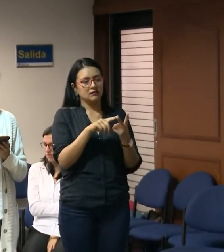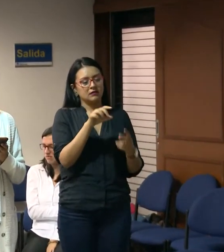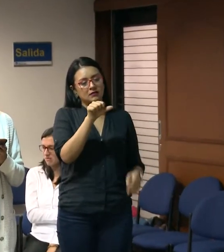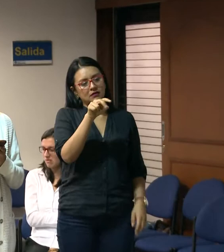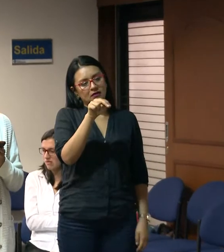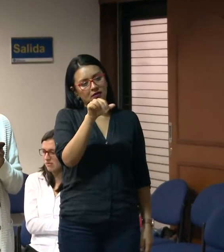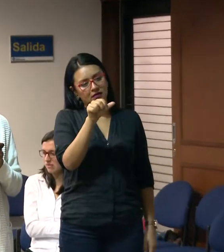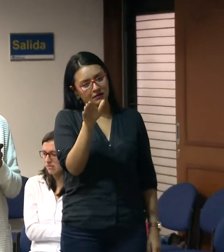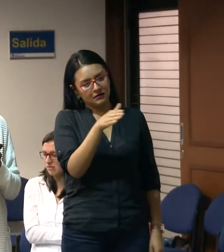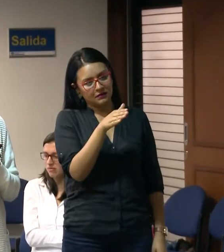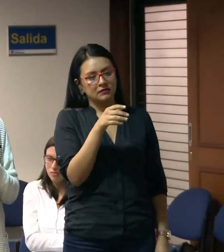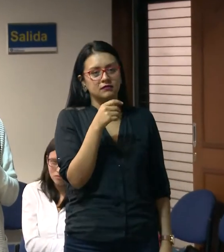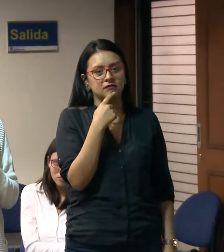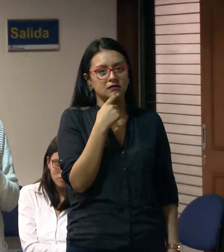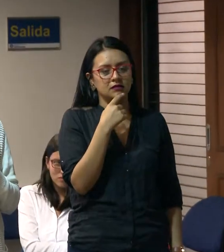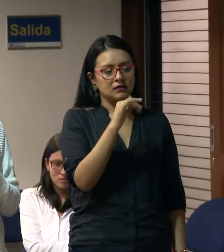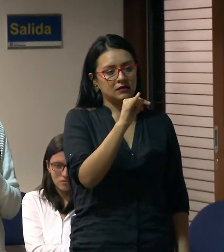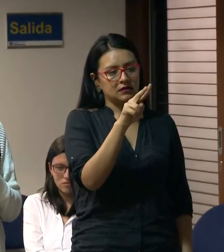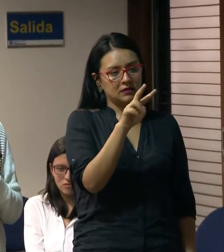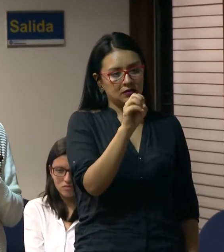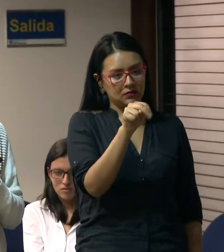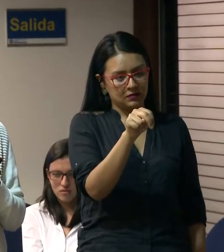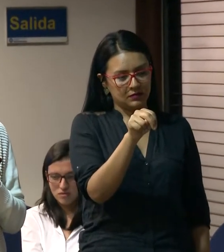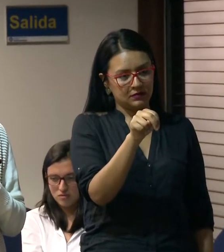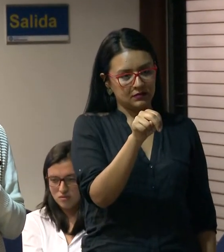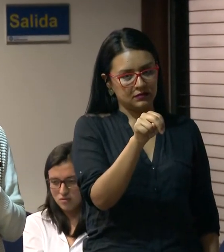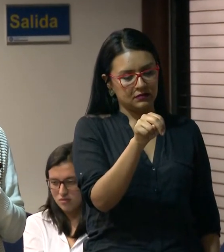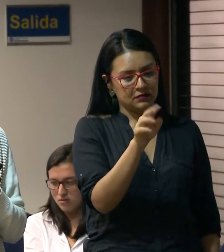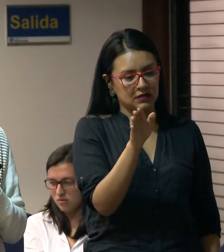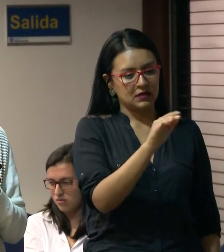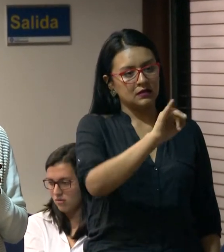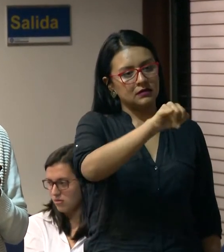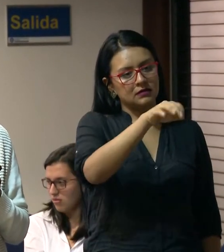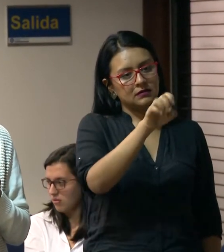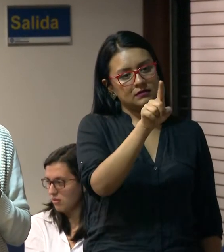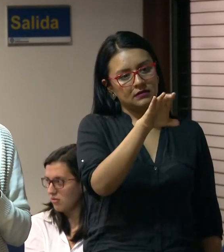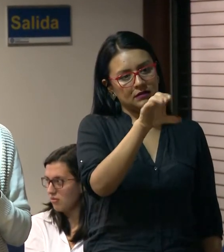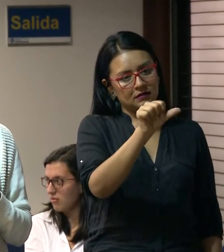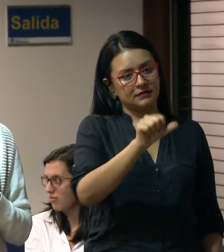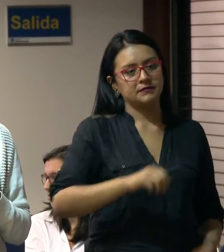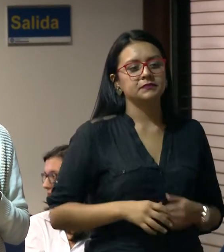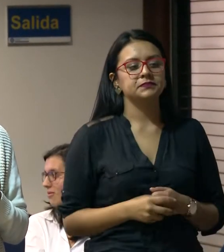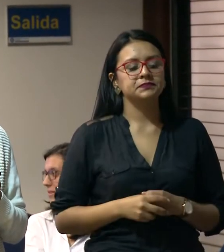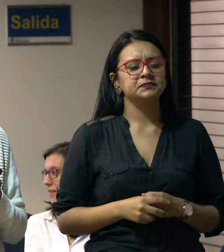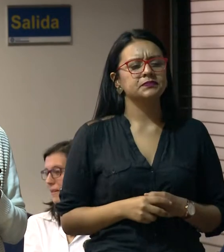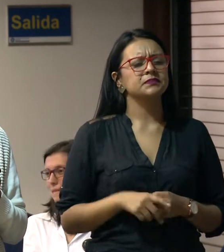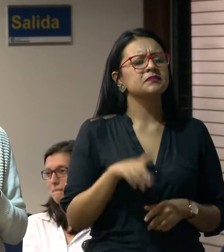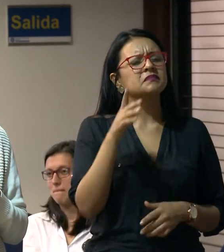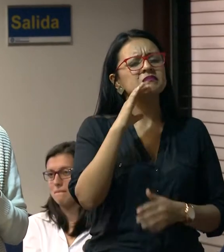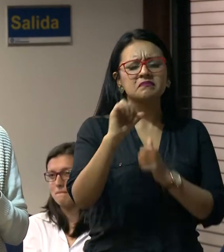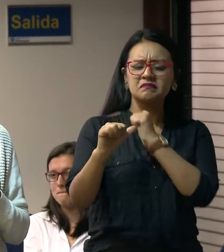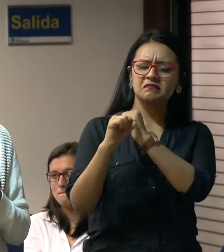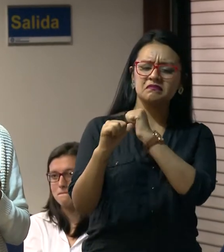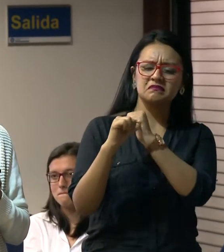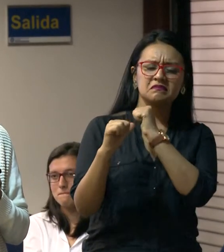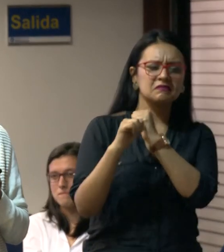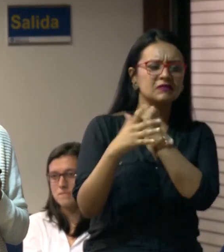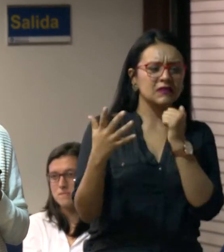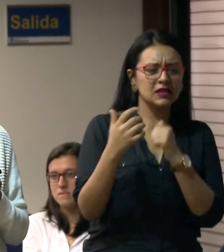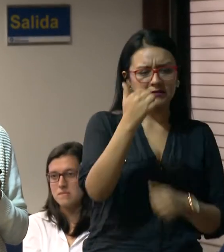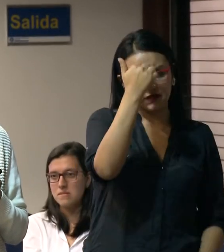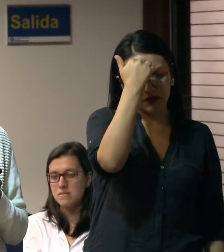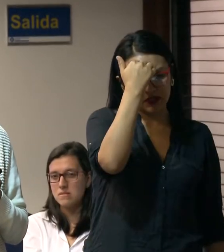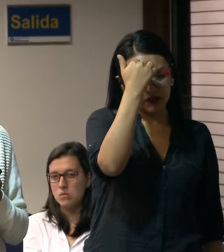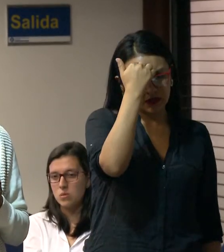Yuli Rodríguez, Ivonne Salinas y Jessica Ginette Sedano, asesoradas por las docentes Ilva